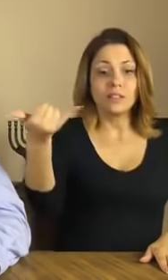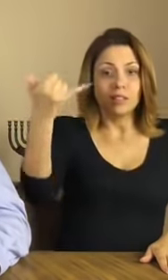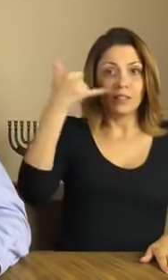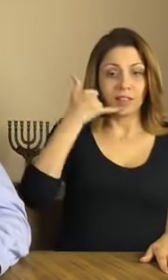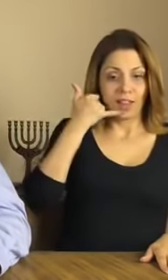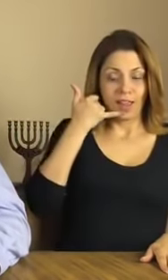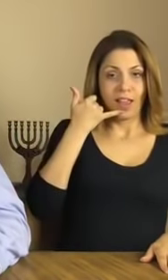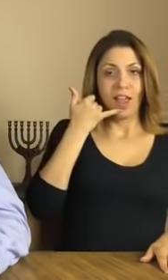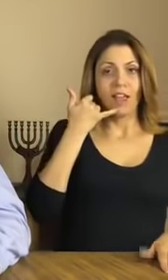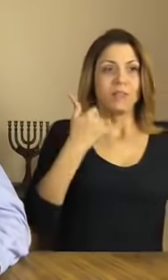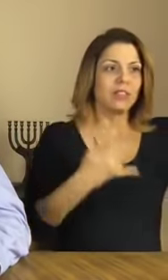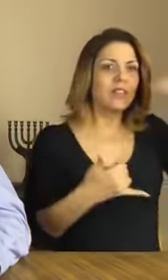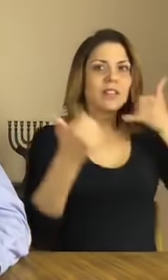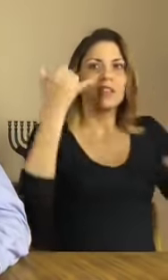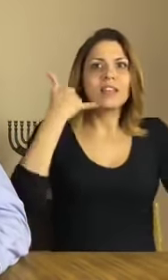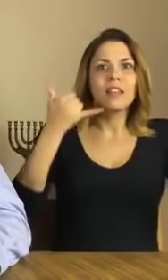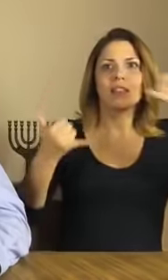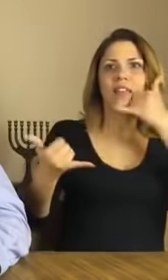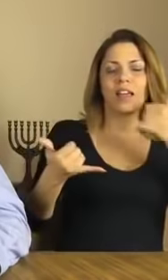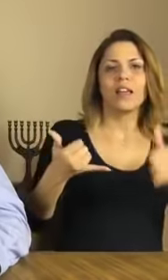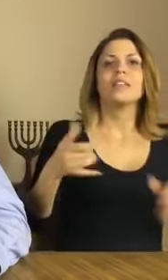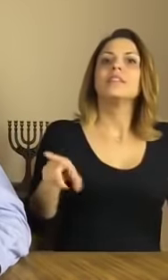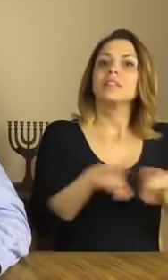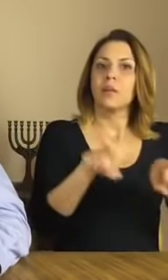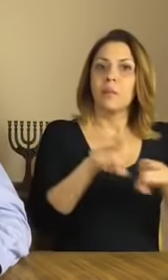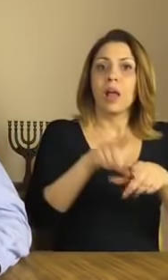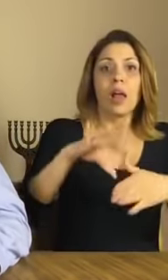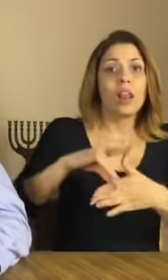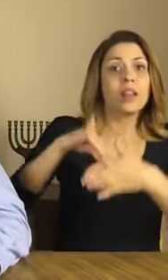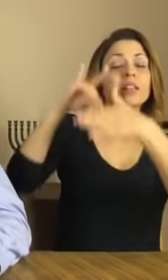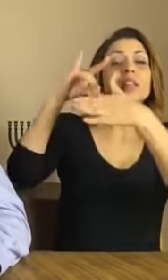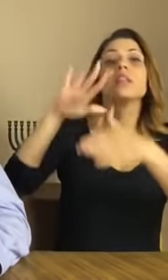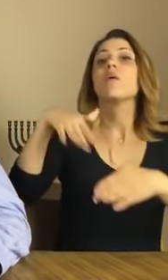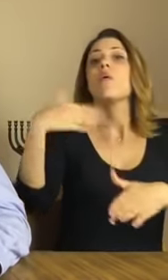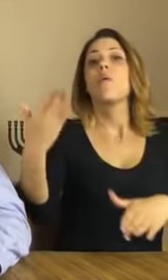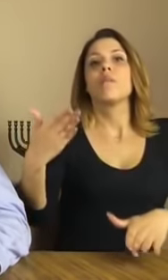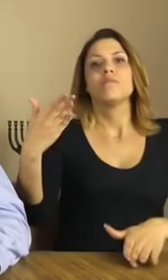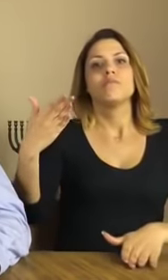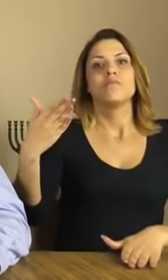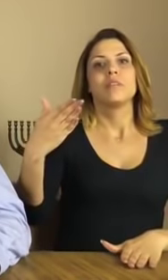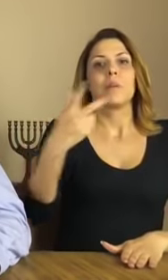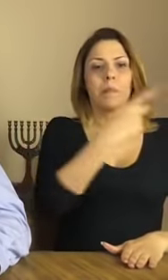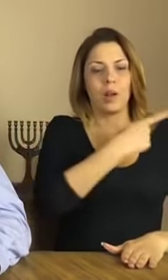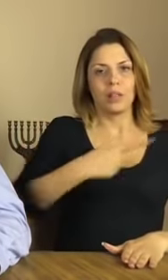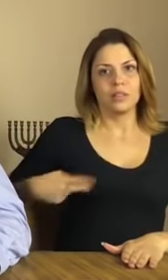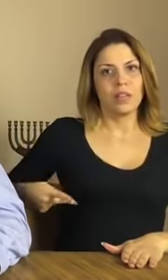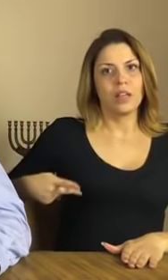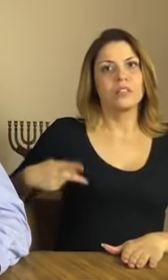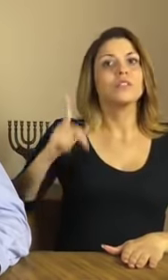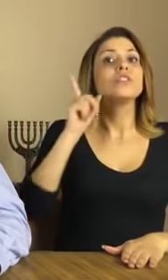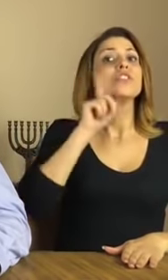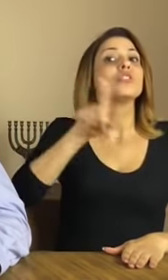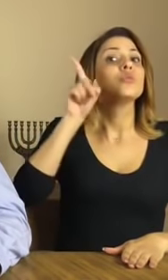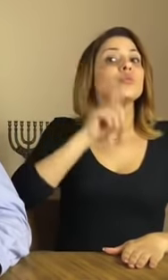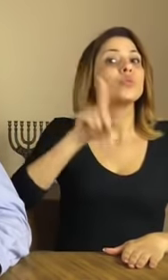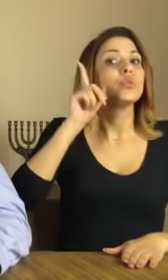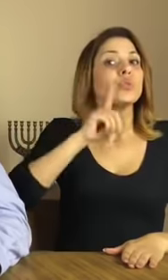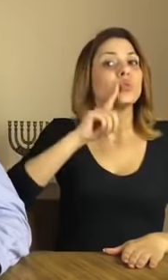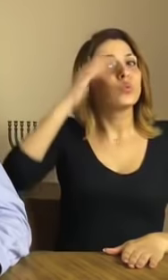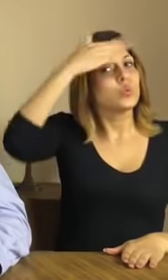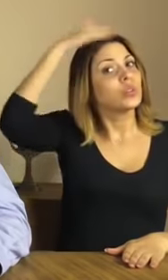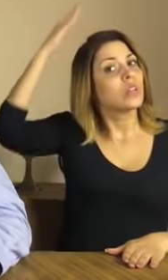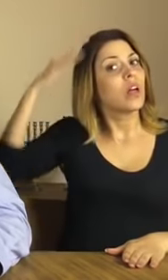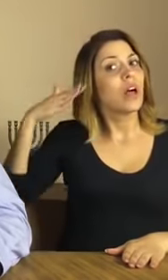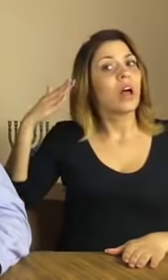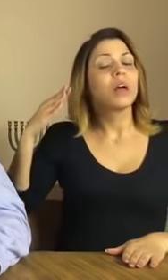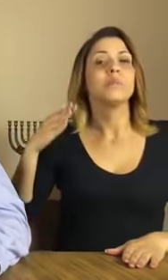alguns líderes em três frentes - acabou desligado do desejou boa sorte e obviamente foi